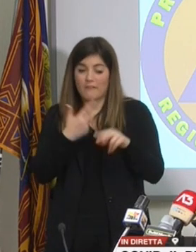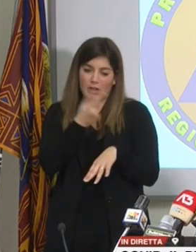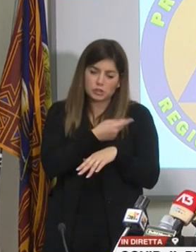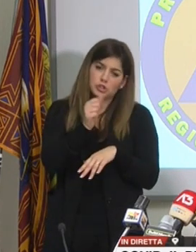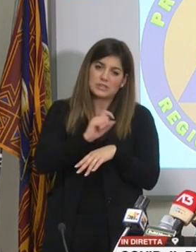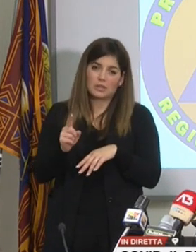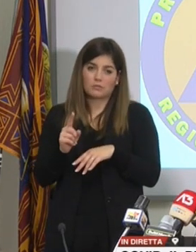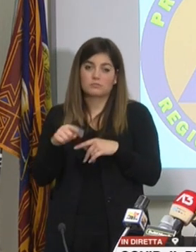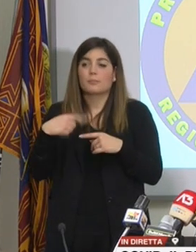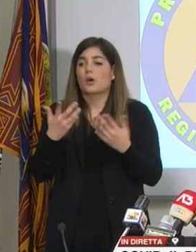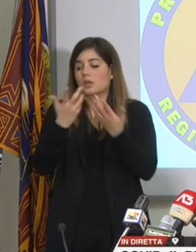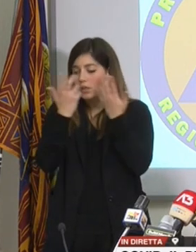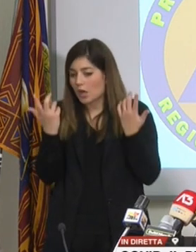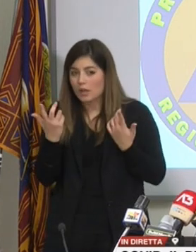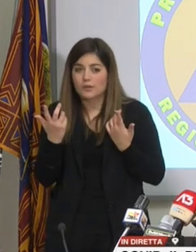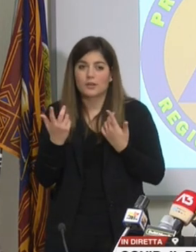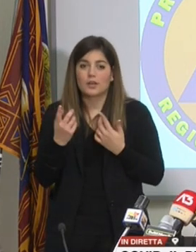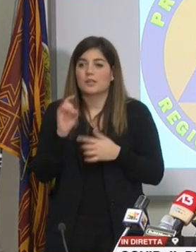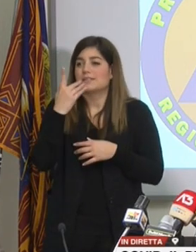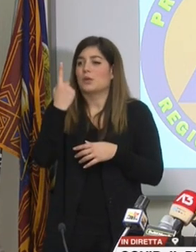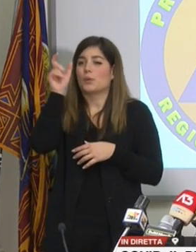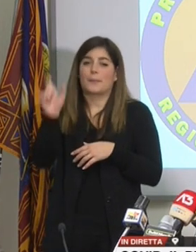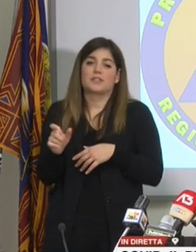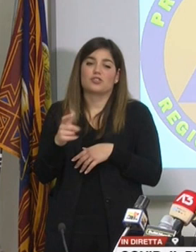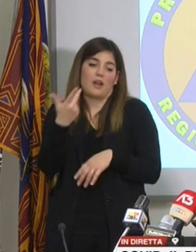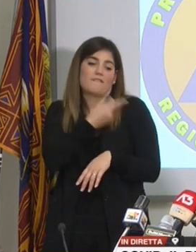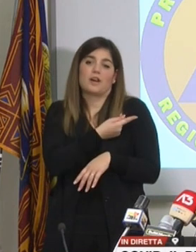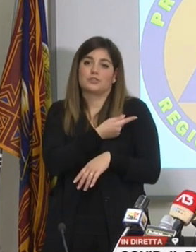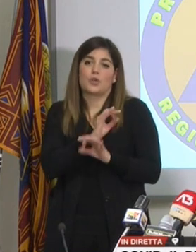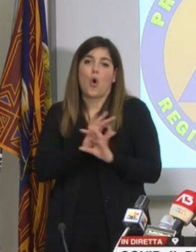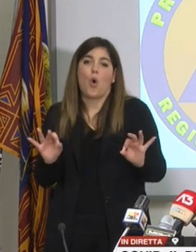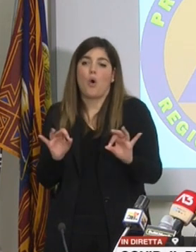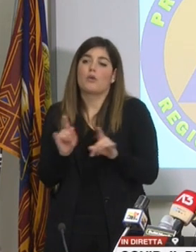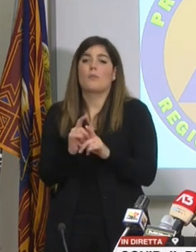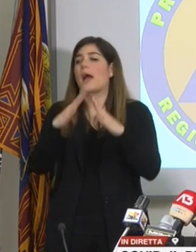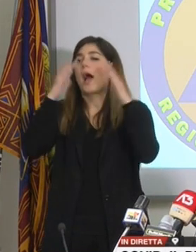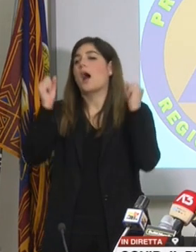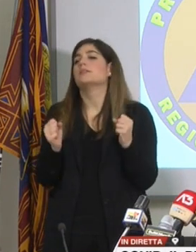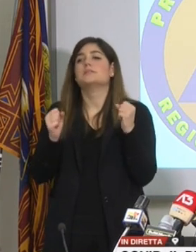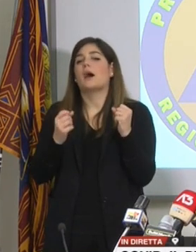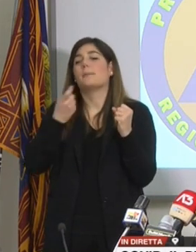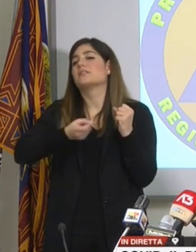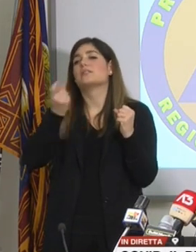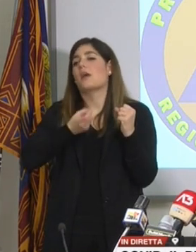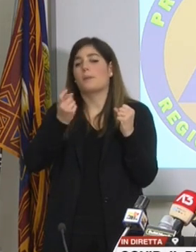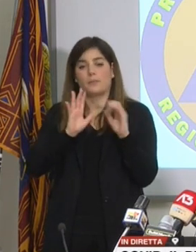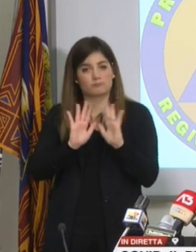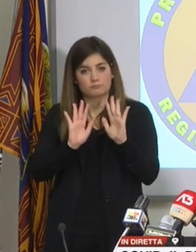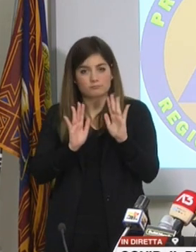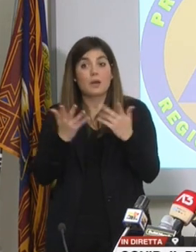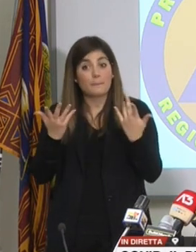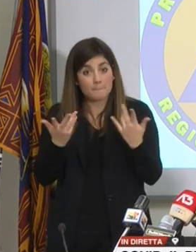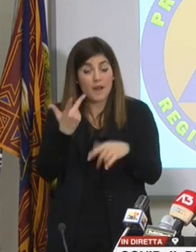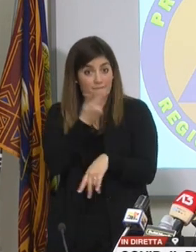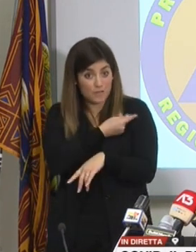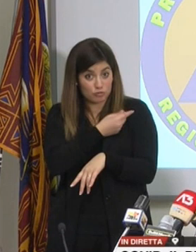carità, non sto dicendo che uno deve stare in casa se non è vaccinato, attenzione, sto dicendo che diventerà sicuramente un elemento che